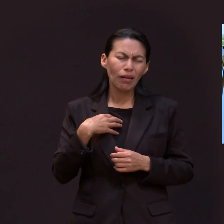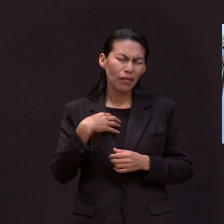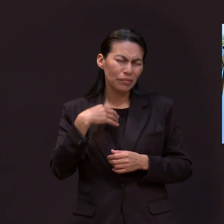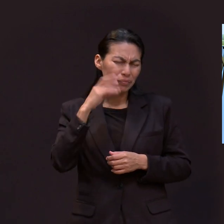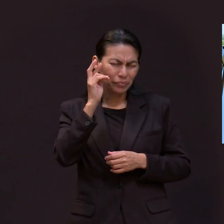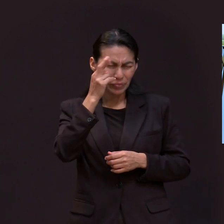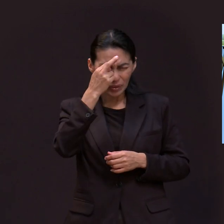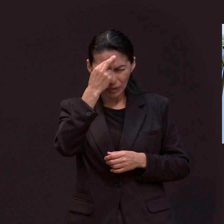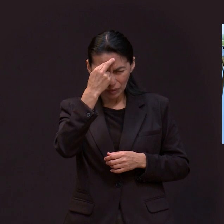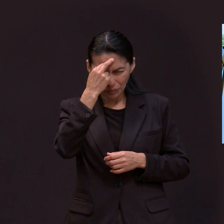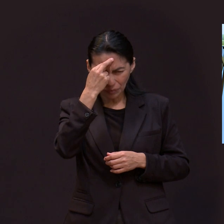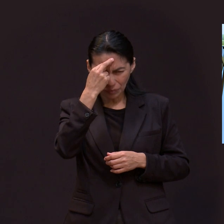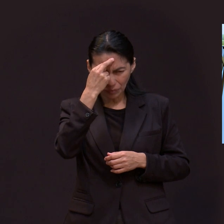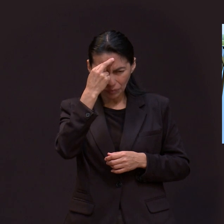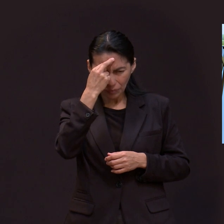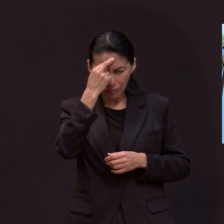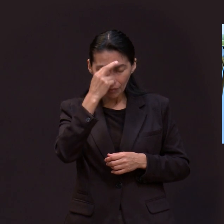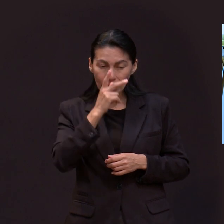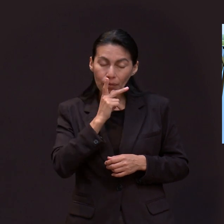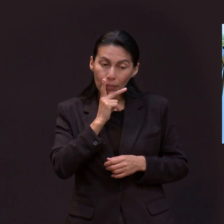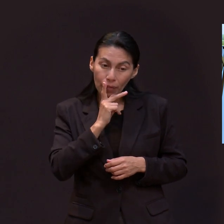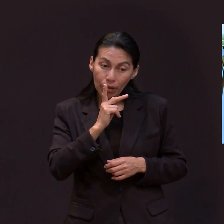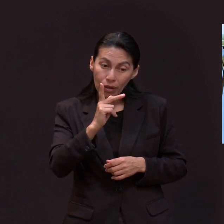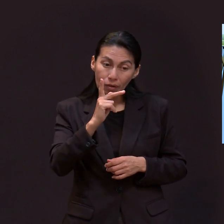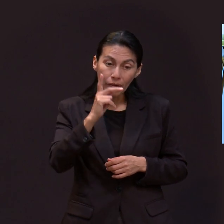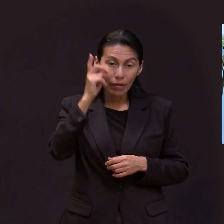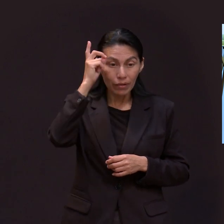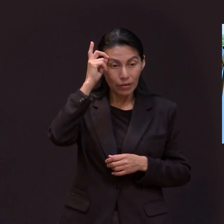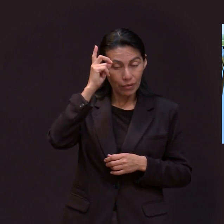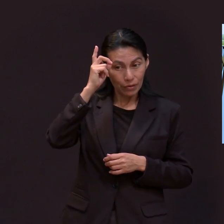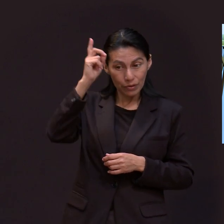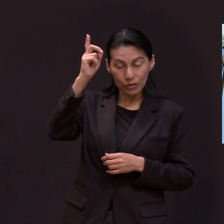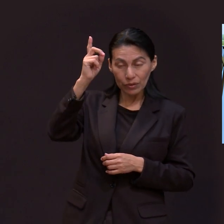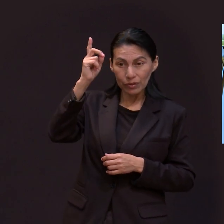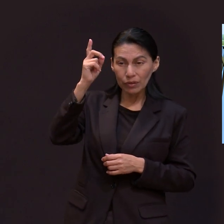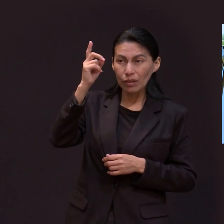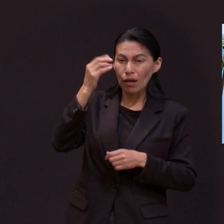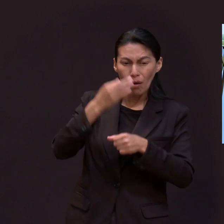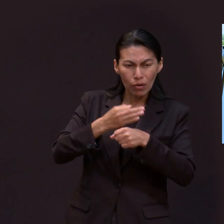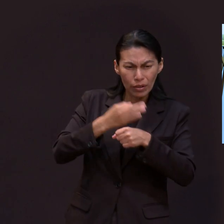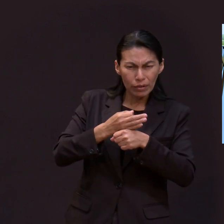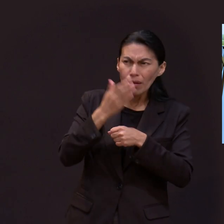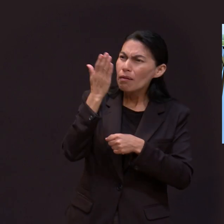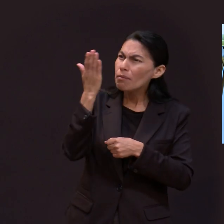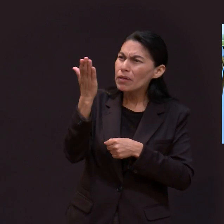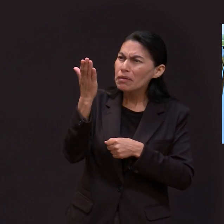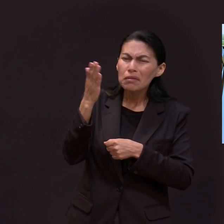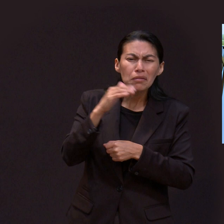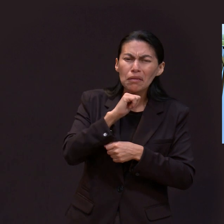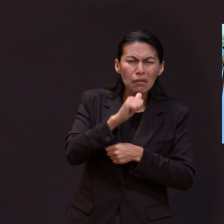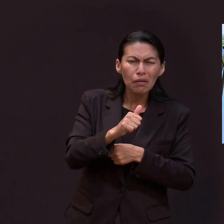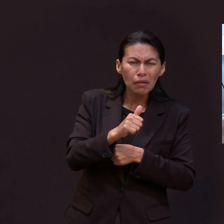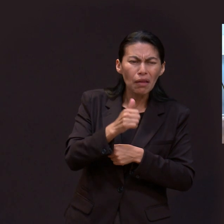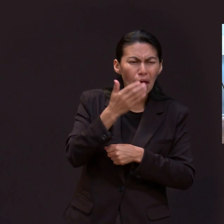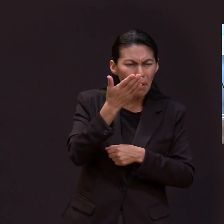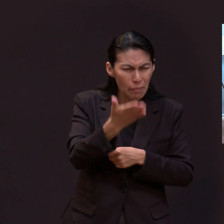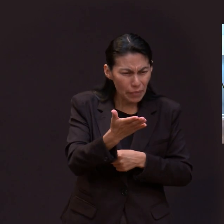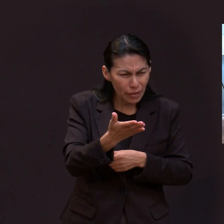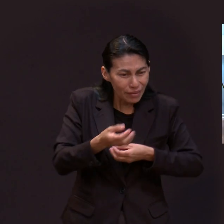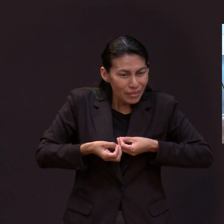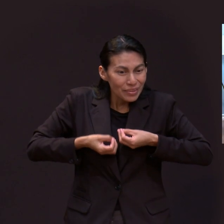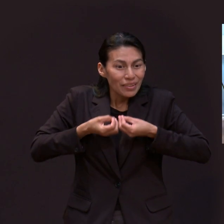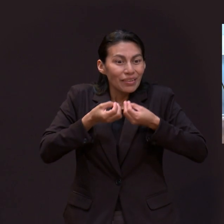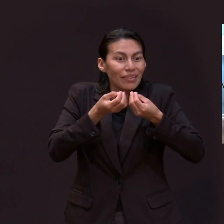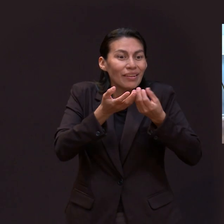me hace recordar la palabra de jesús que dice hasta ahora no habéis pedido nada pedid y se os